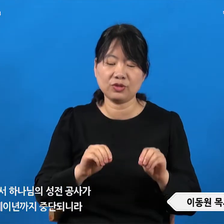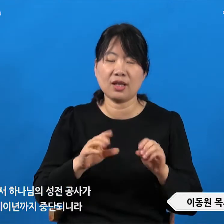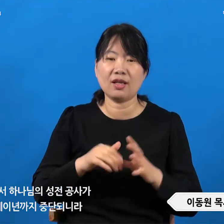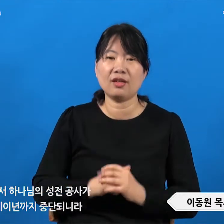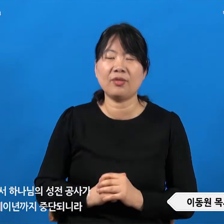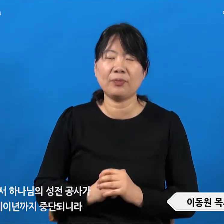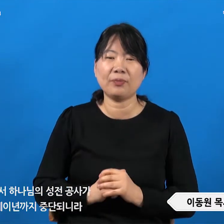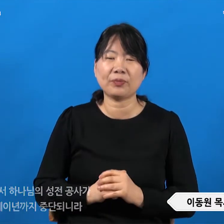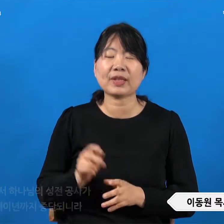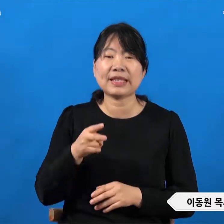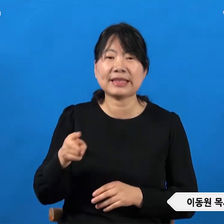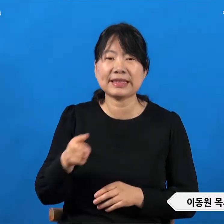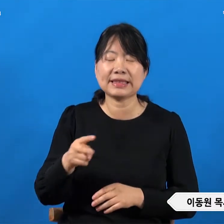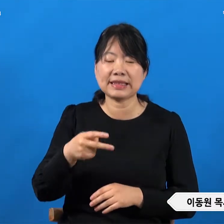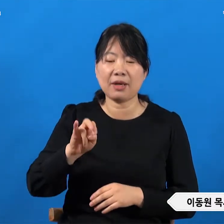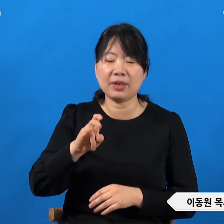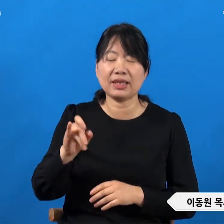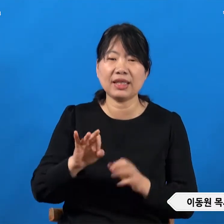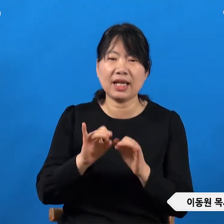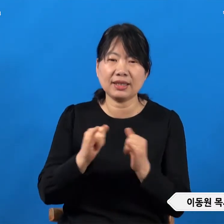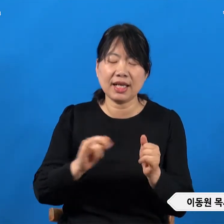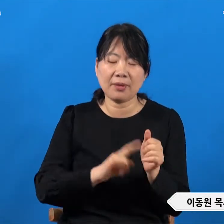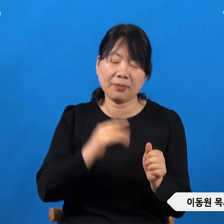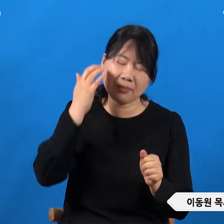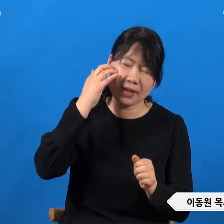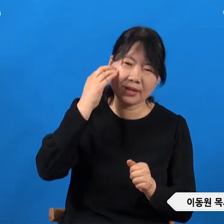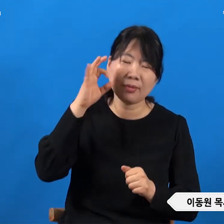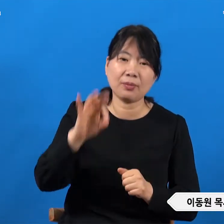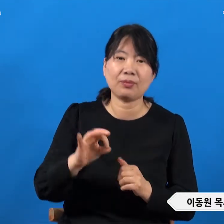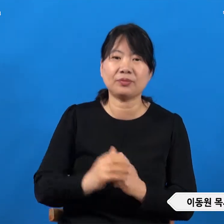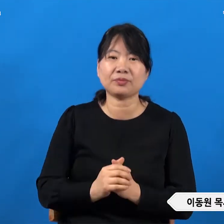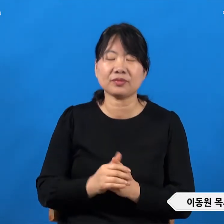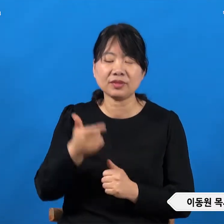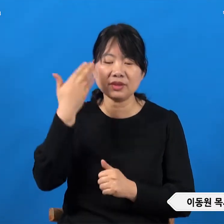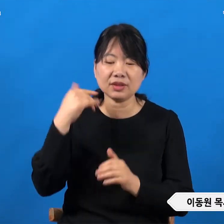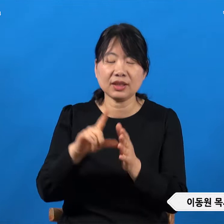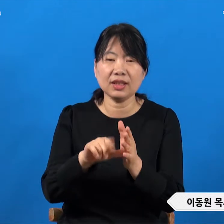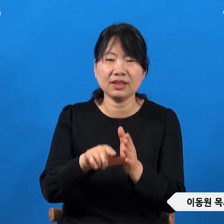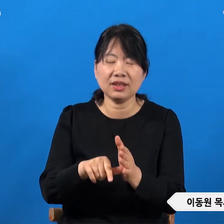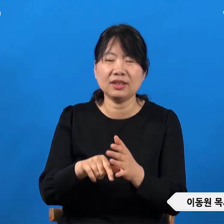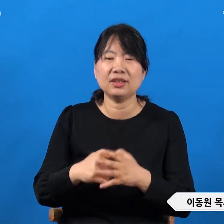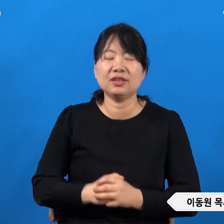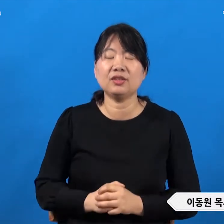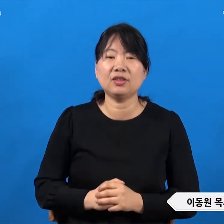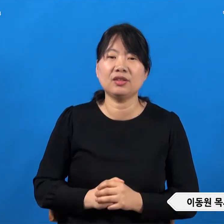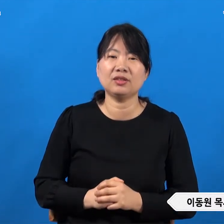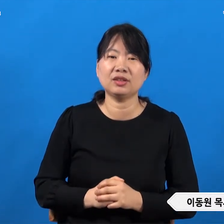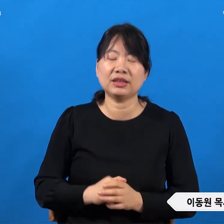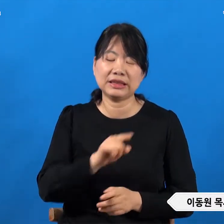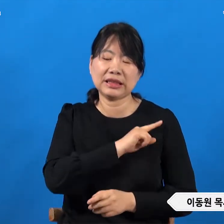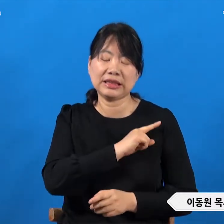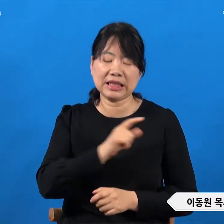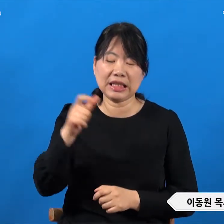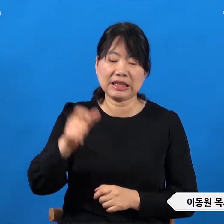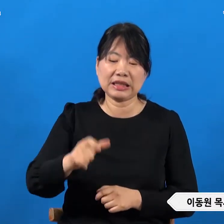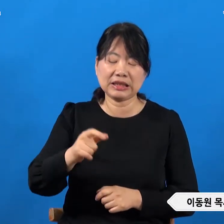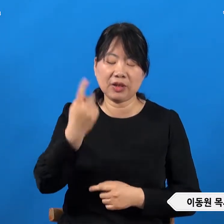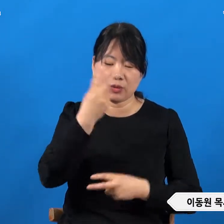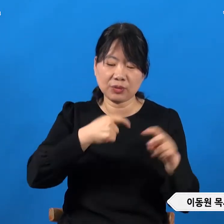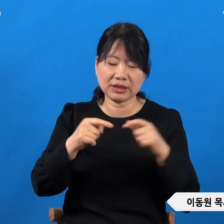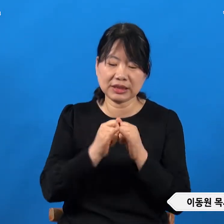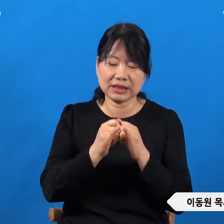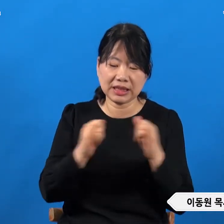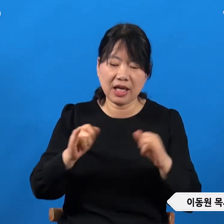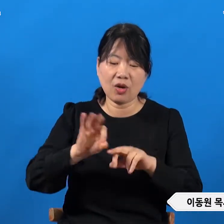중단됩니다. 즉 사마리아 사람들의 방해는 당시에 가장 강력한